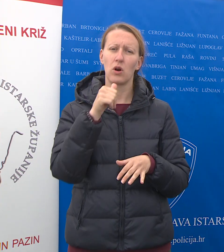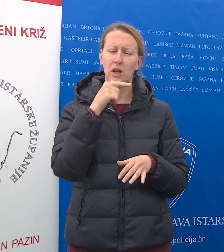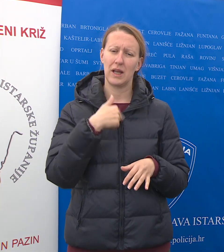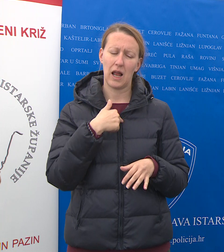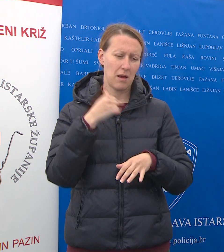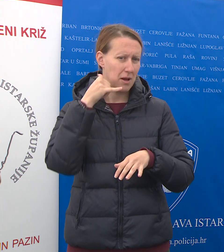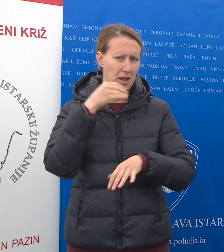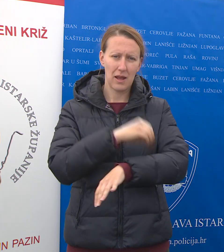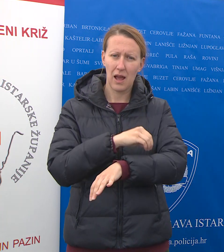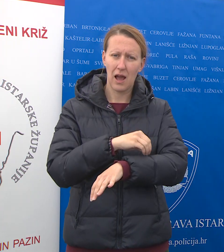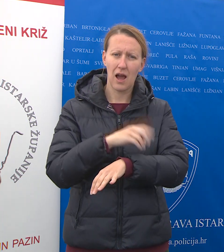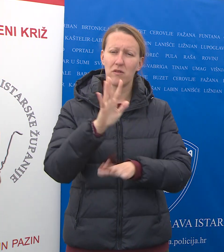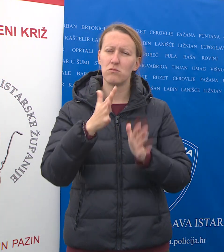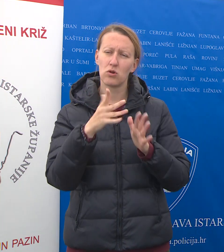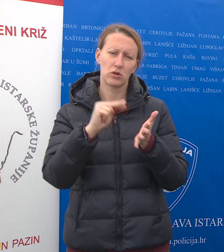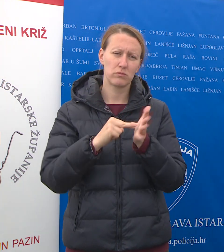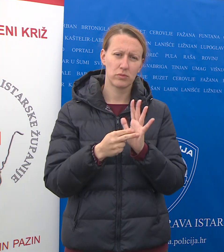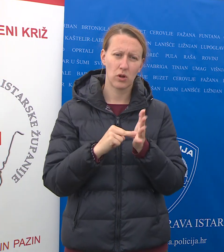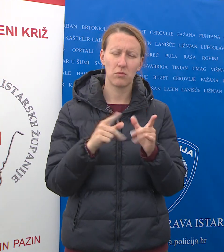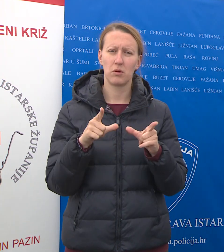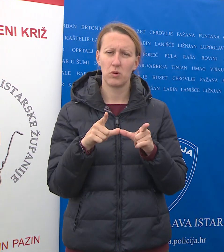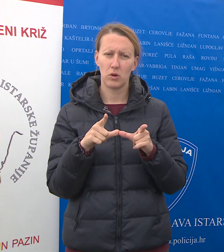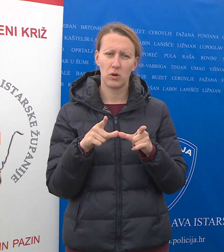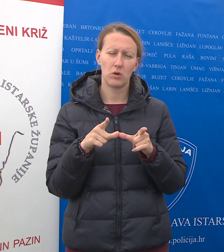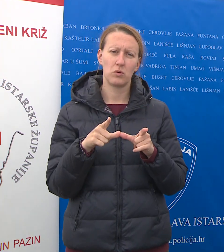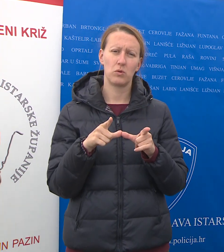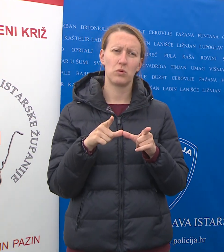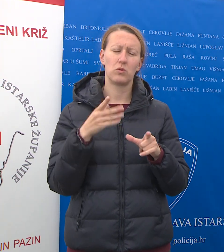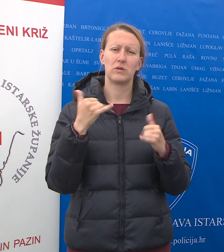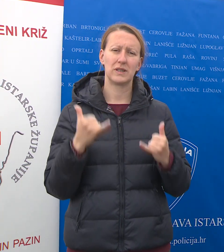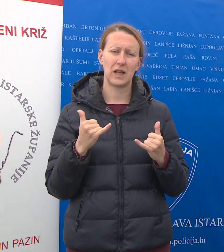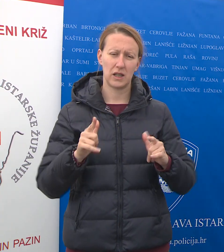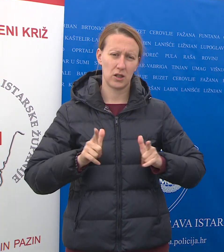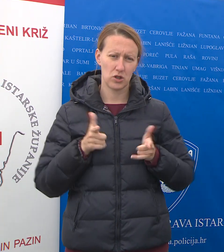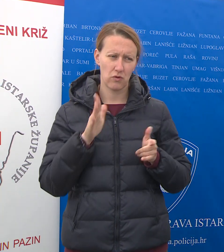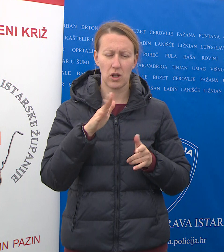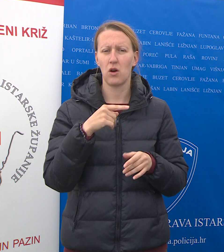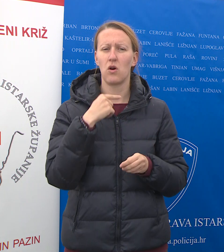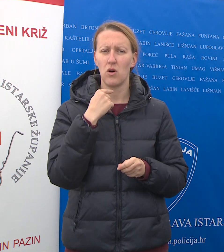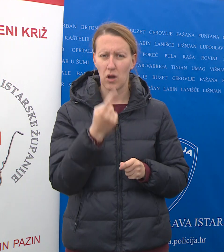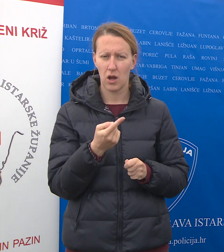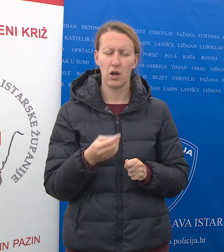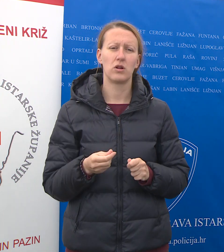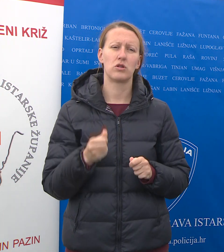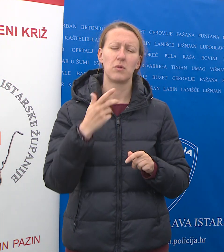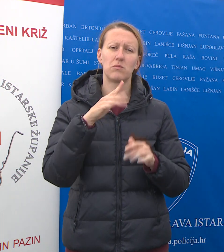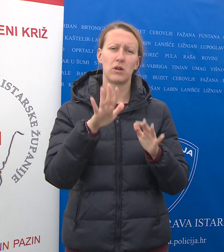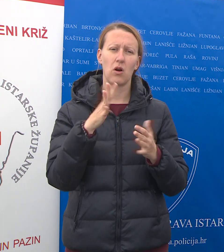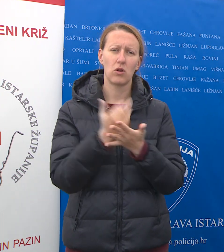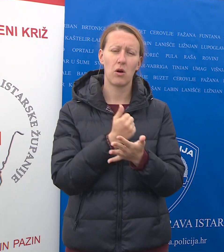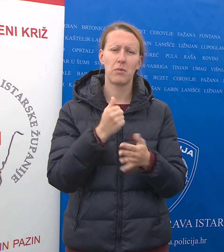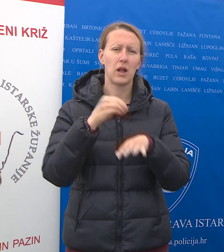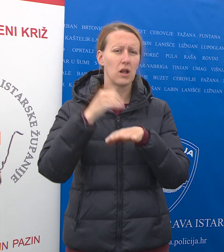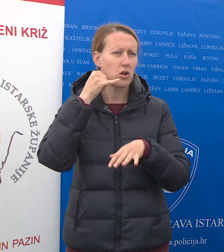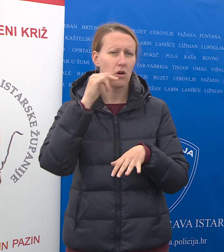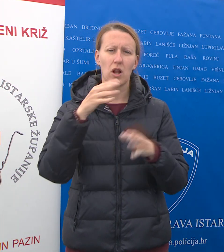nama dojavljuju potencijalne probleme u aktualnom životu, da se tako izrazim, pa smo tako dobili